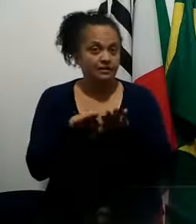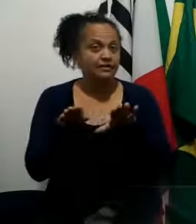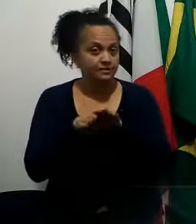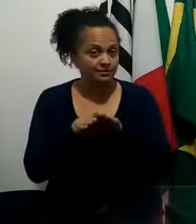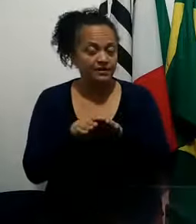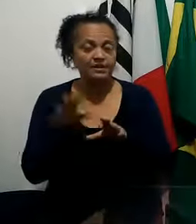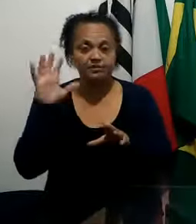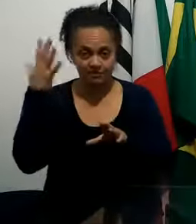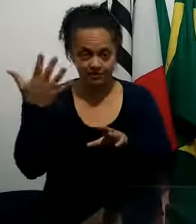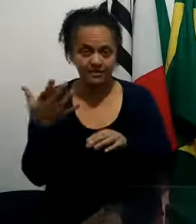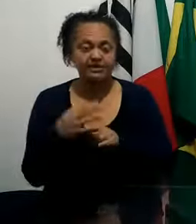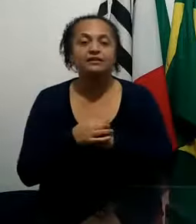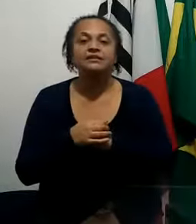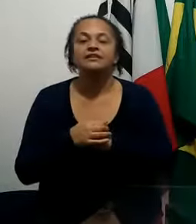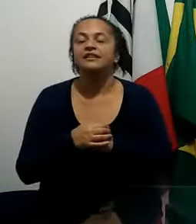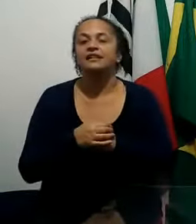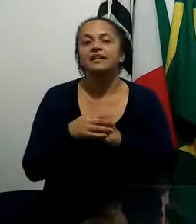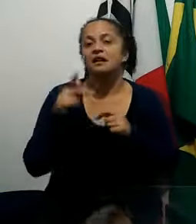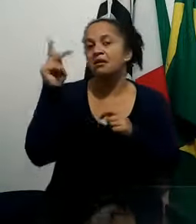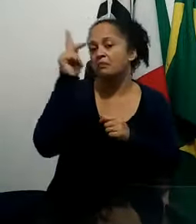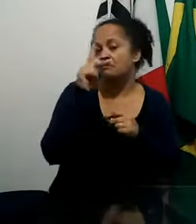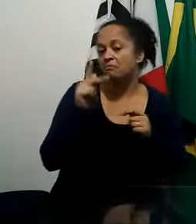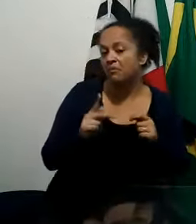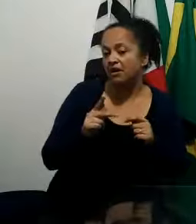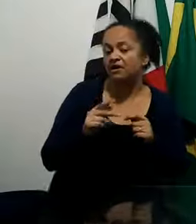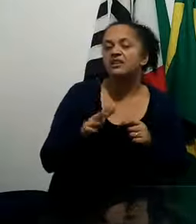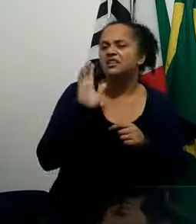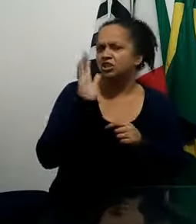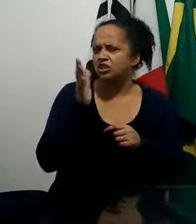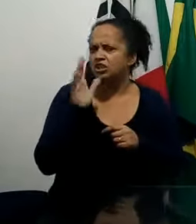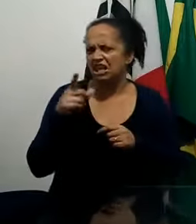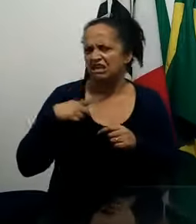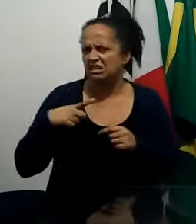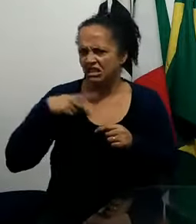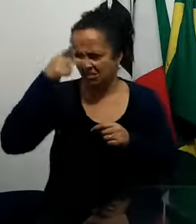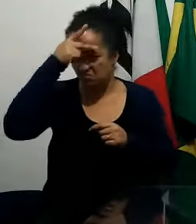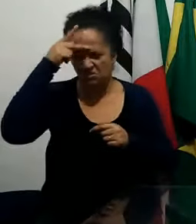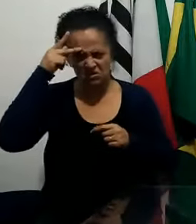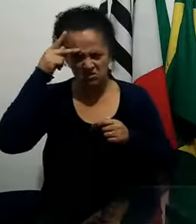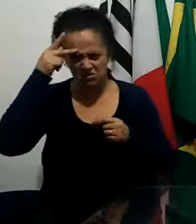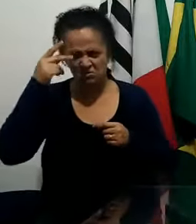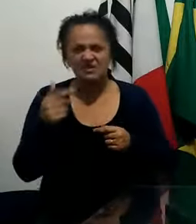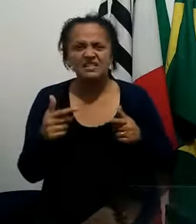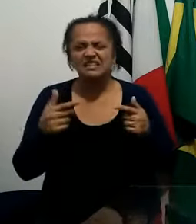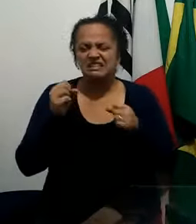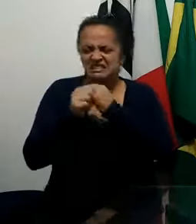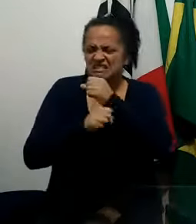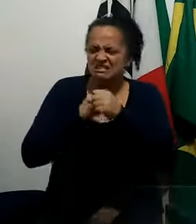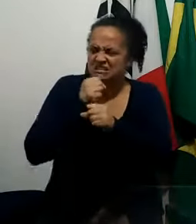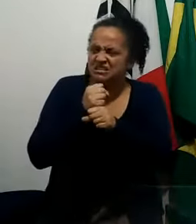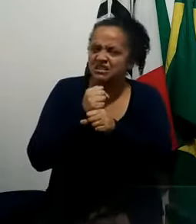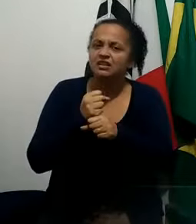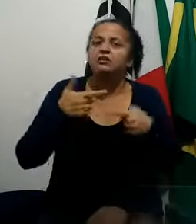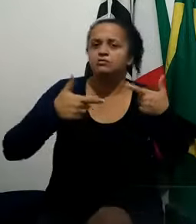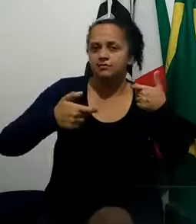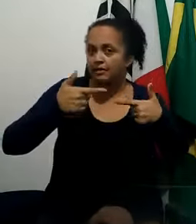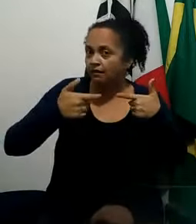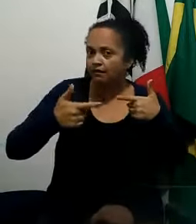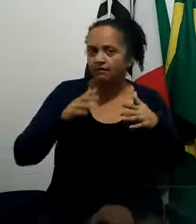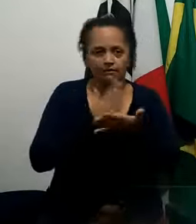entre os judeus e os árabes, né, que estão em guerra há milhares de anos. E tudo